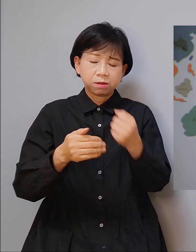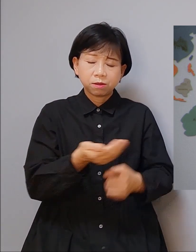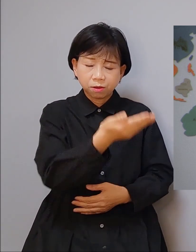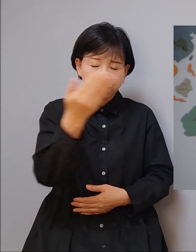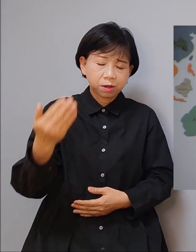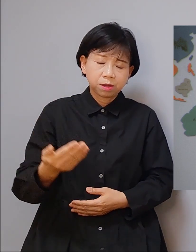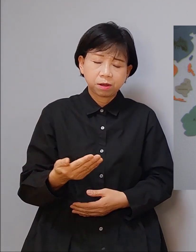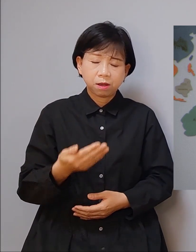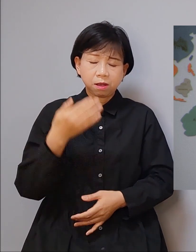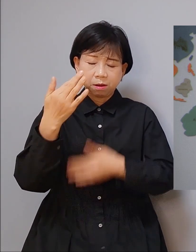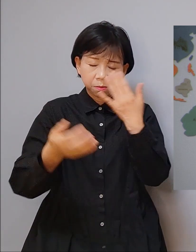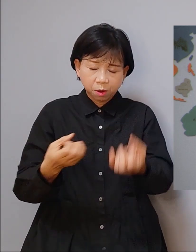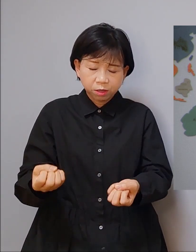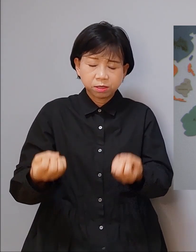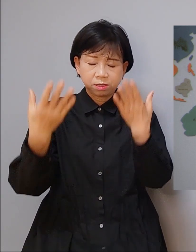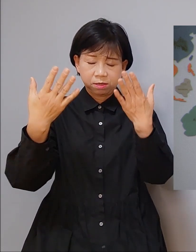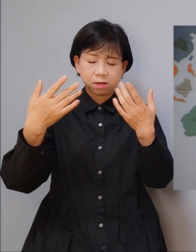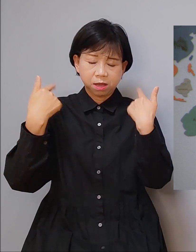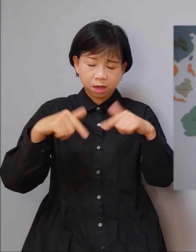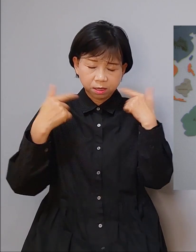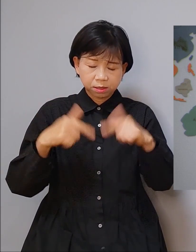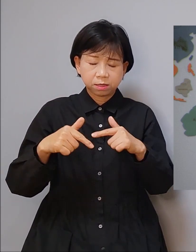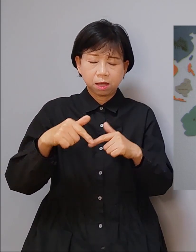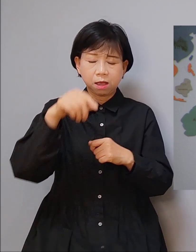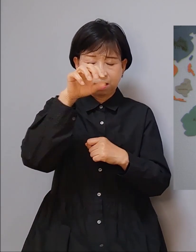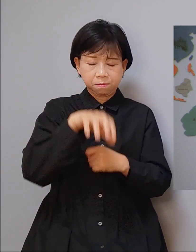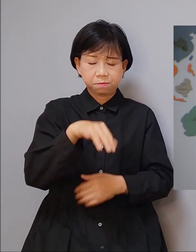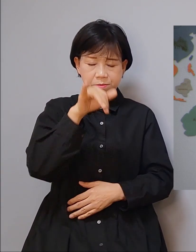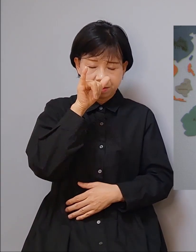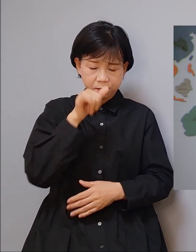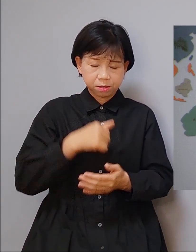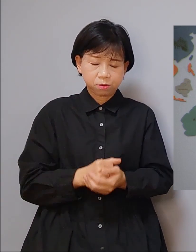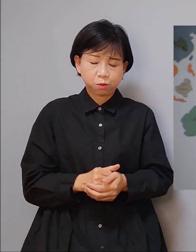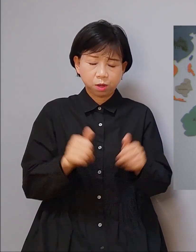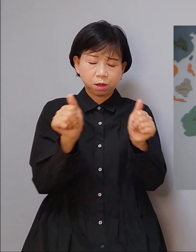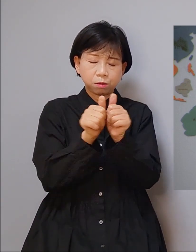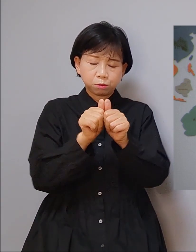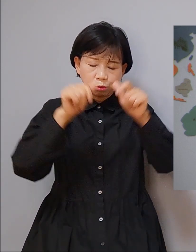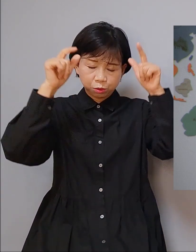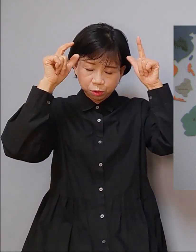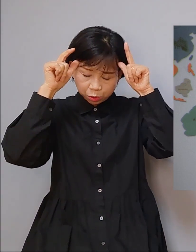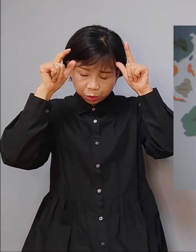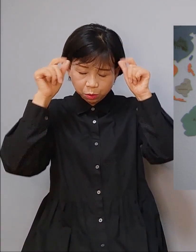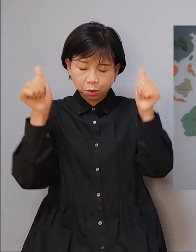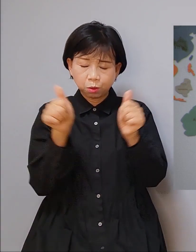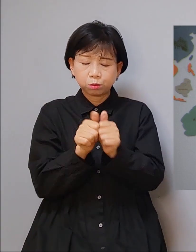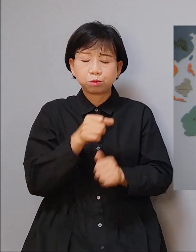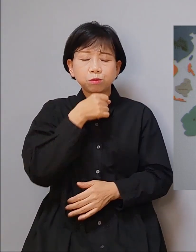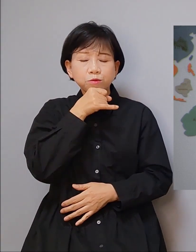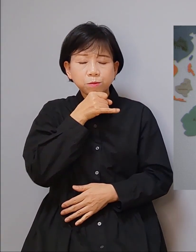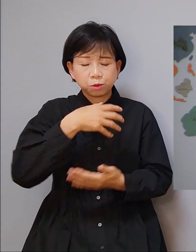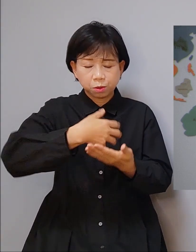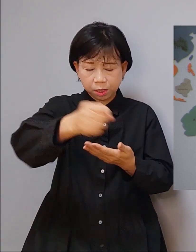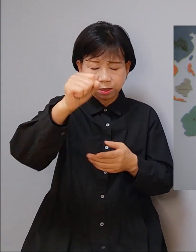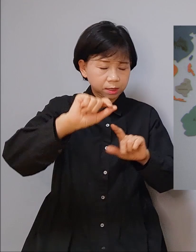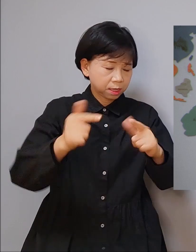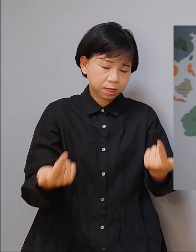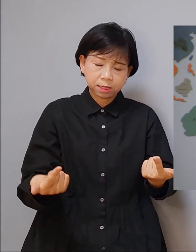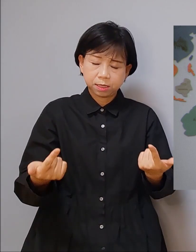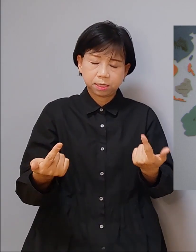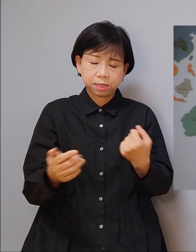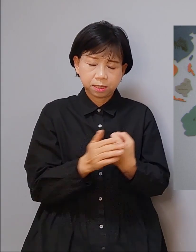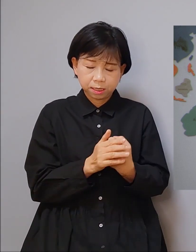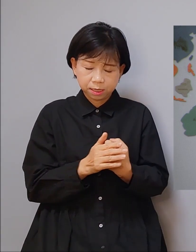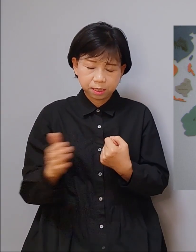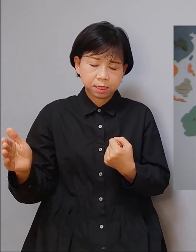내 앞에 있음이로다. 내가 내 집에서 수소나 내 우리에서 순념소를 가져가지 아니하리니